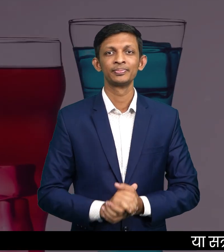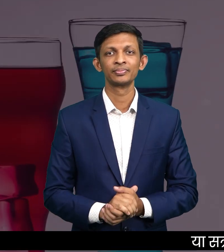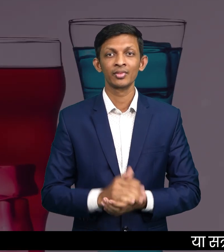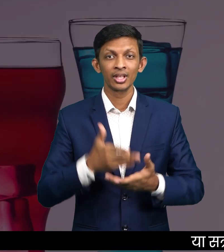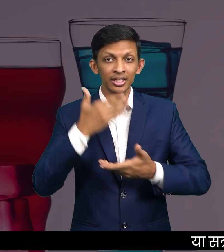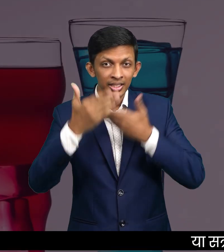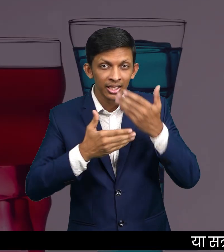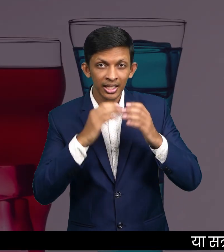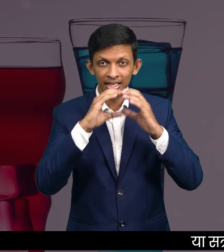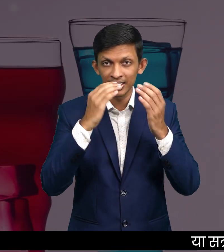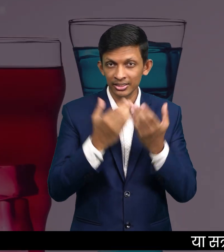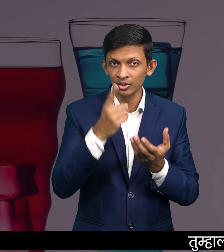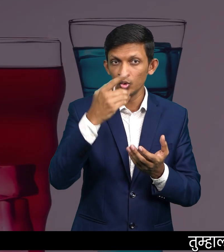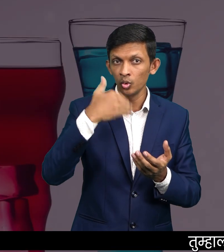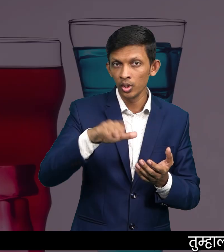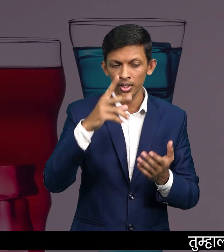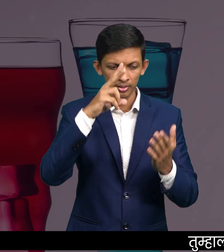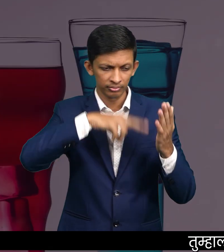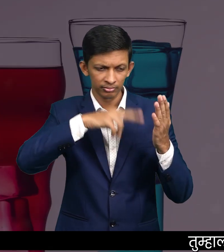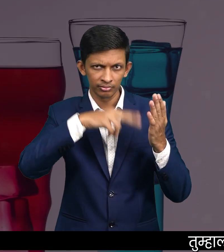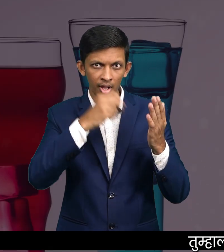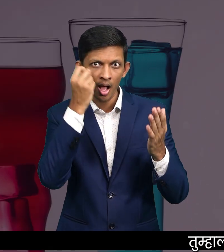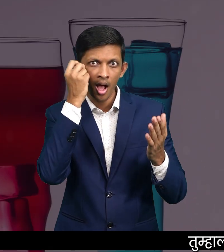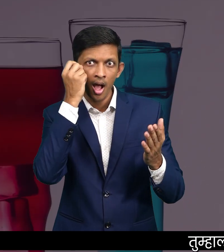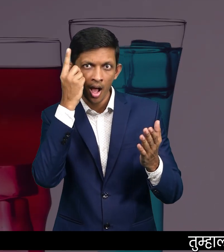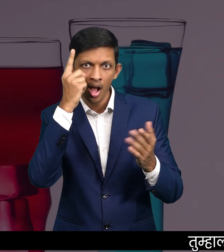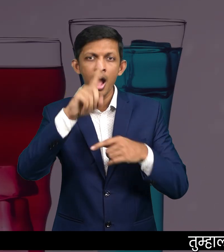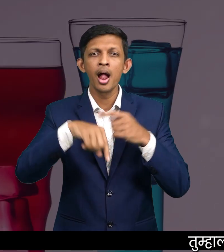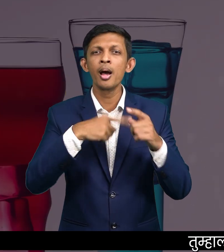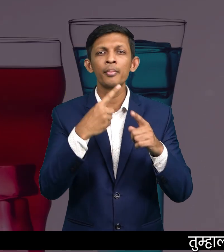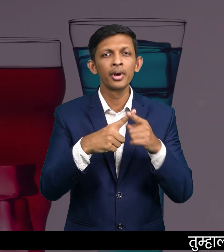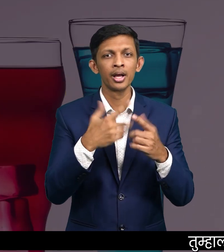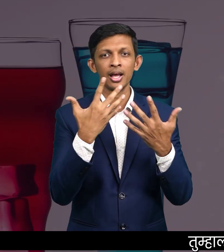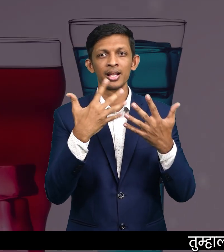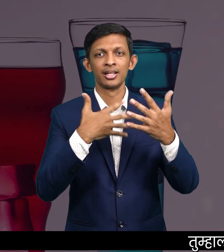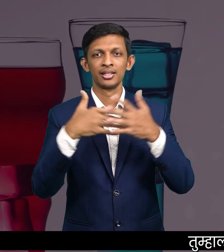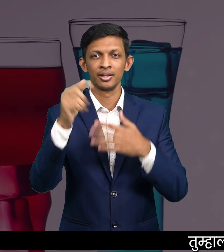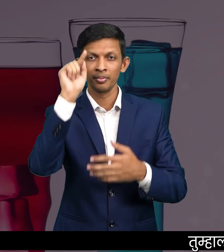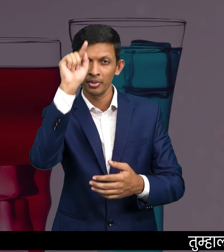या सत्राच्या शेवटी तुम्हाला हे समजेल.